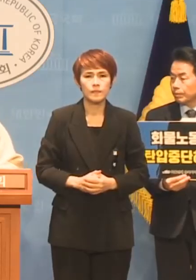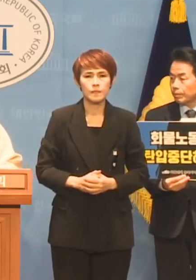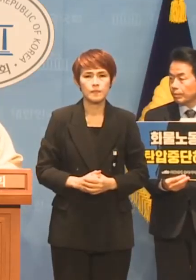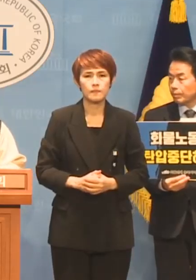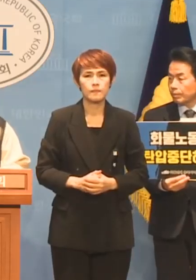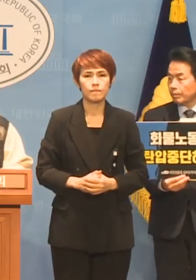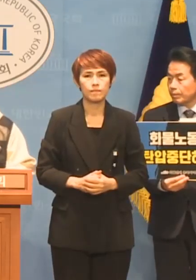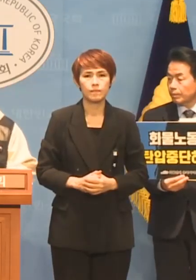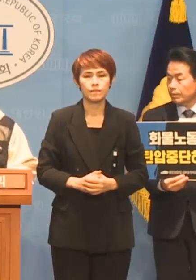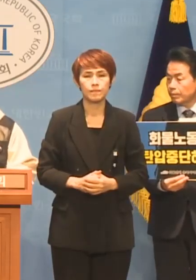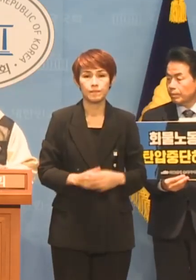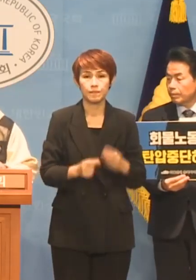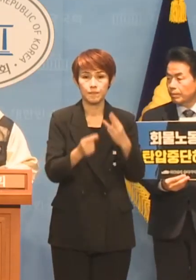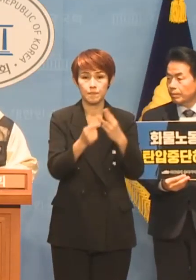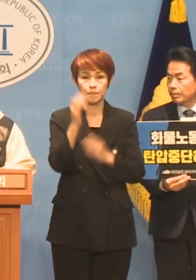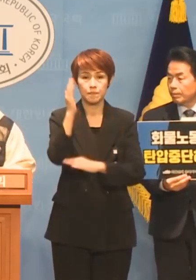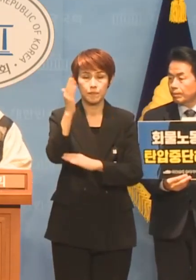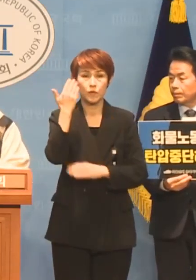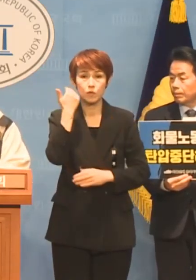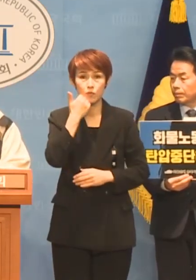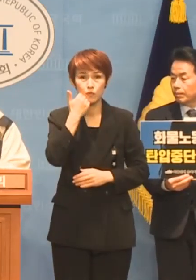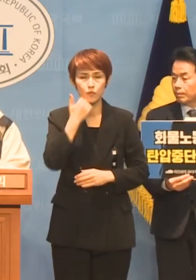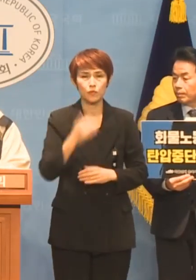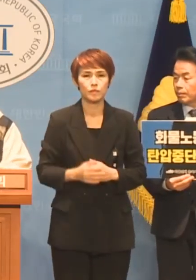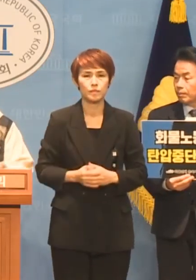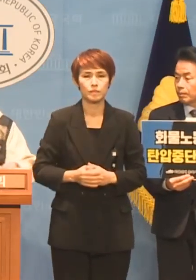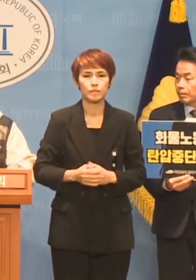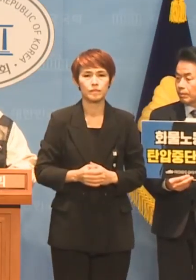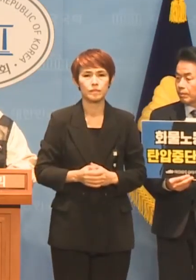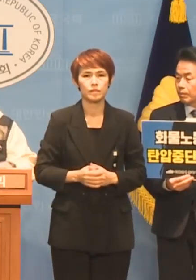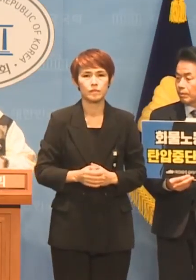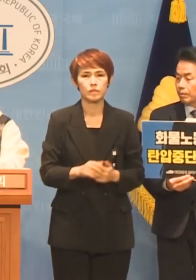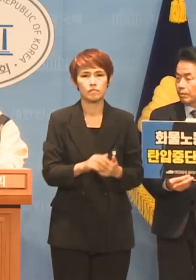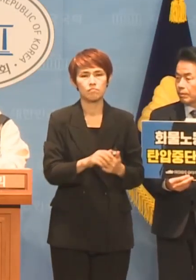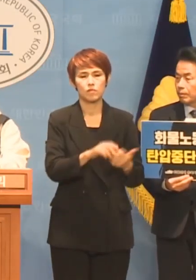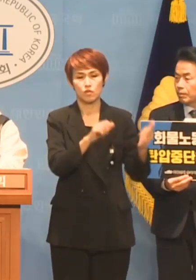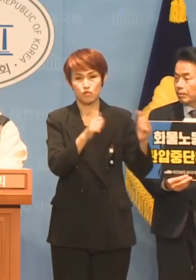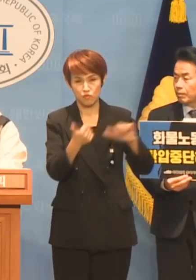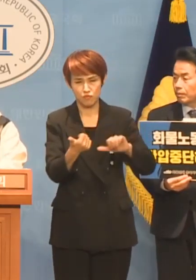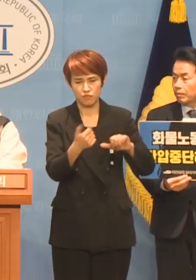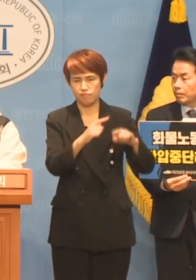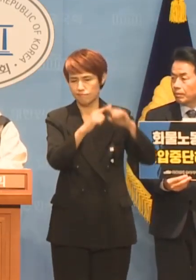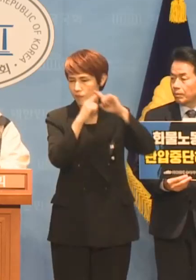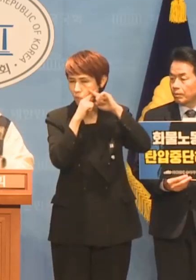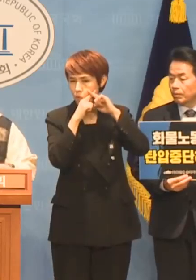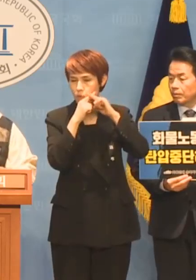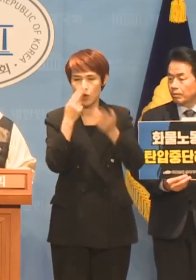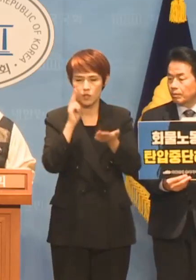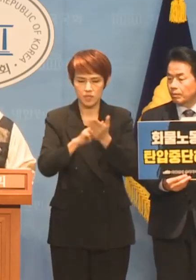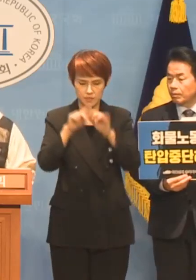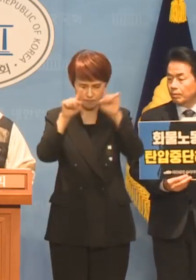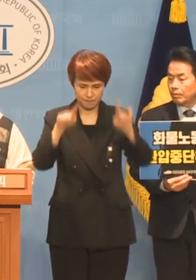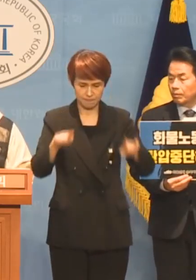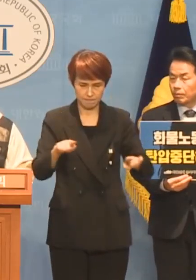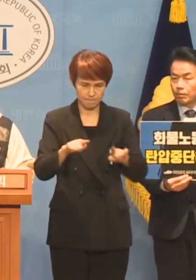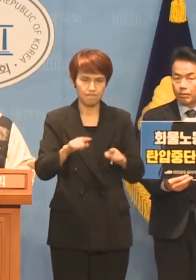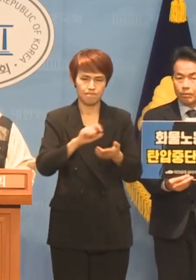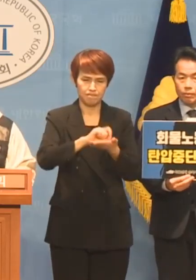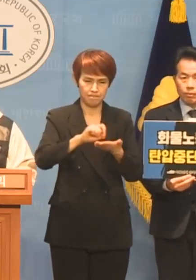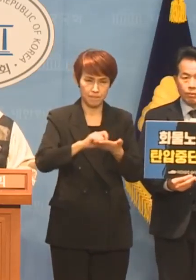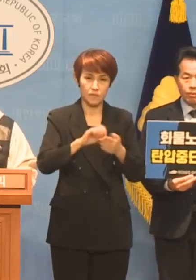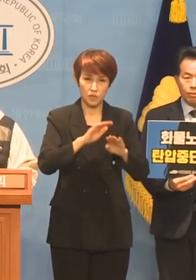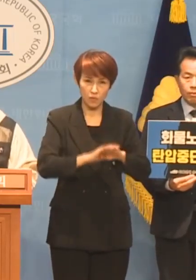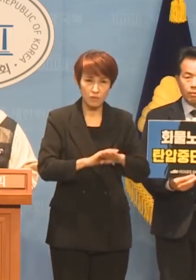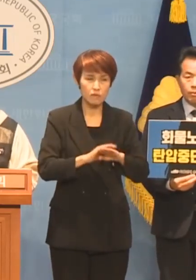네, 다음은 마지막 발언입니다. 유서를 품은 동료를 하늘로 올려보내야 했던 그 동료의 마음과 또